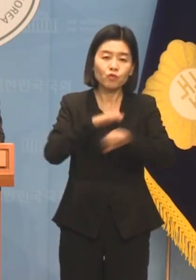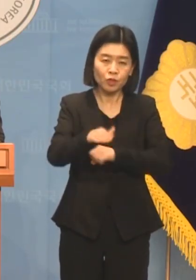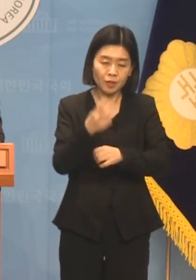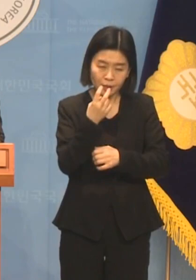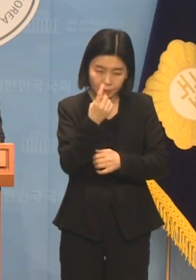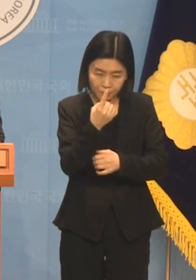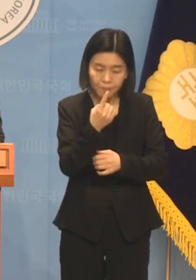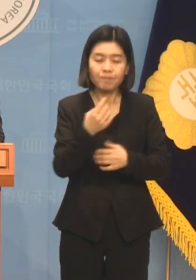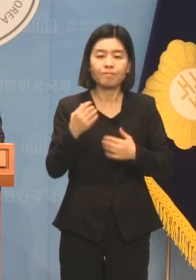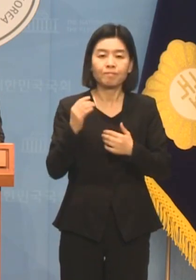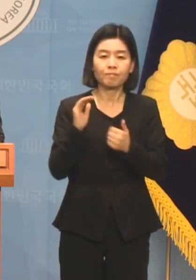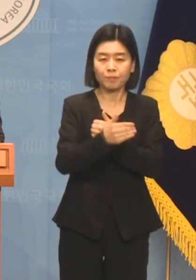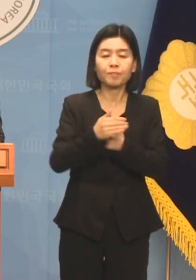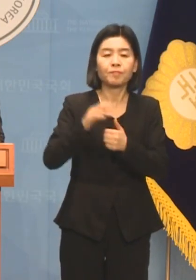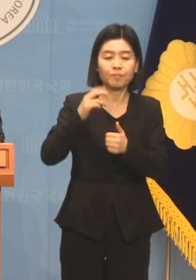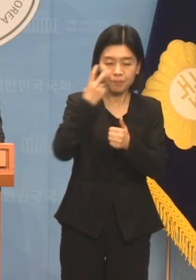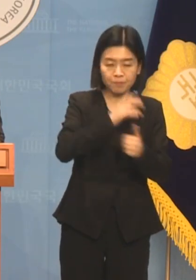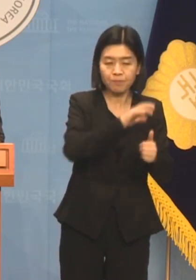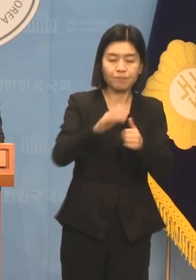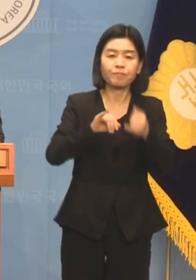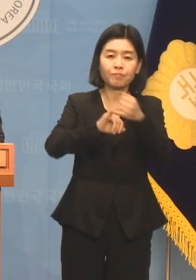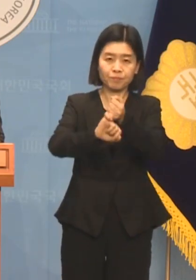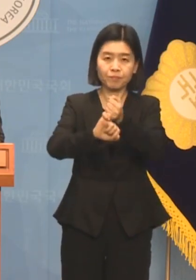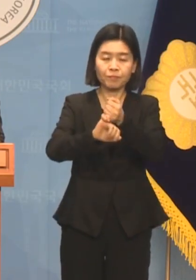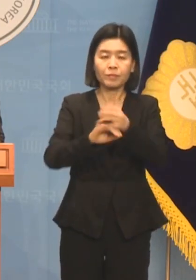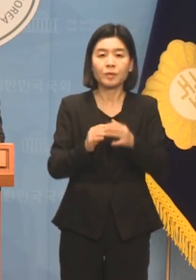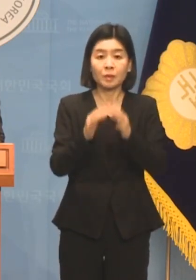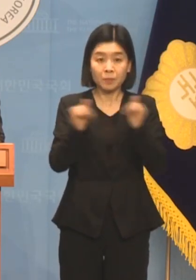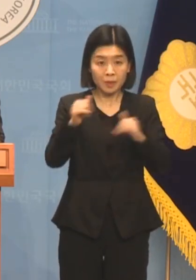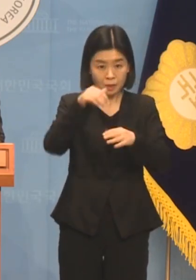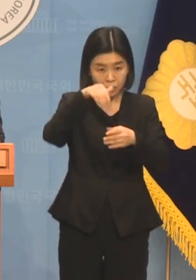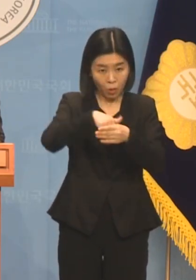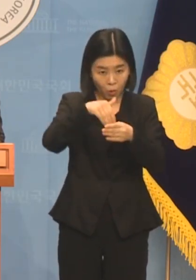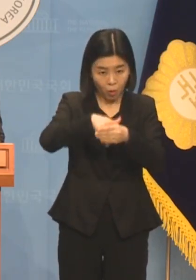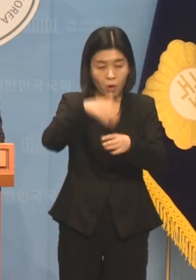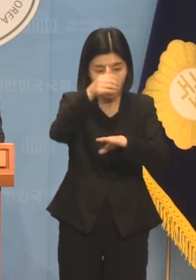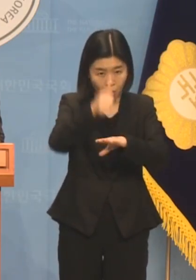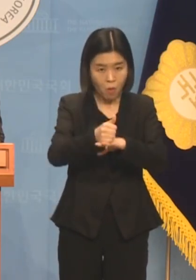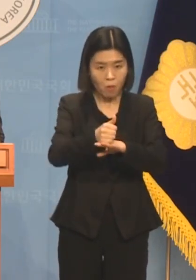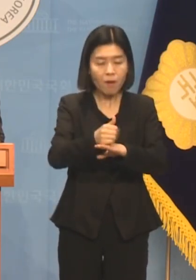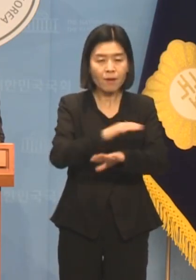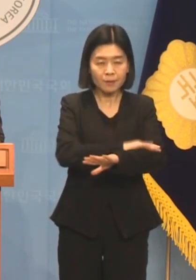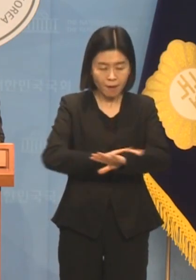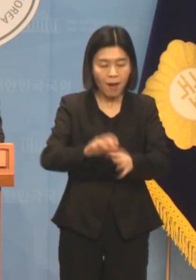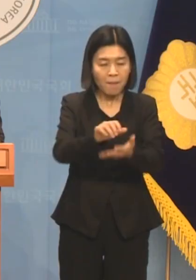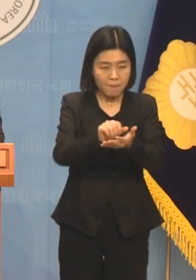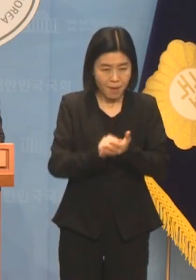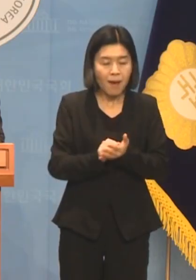이번 재보선에서 보여주신 민심을 무겁게 받들겠습니다.